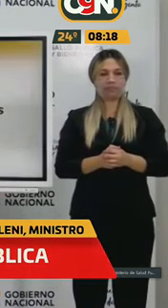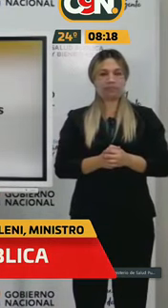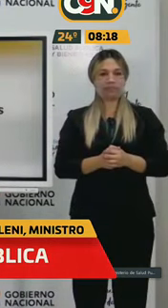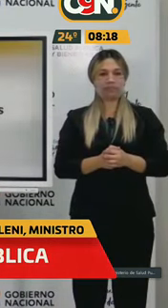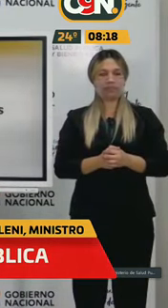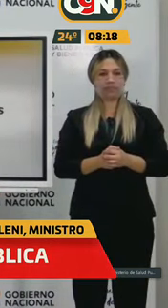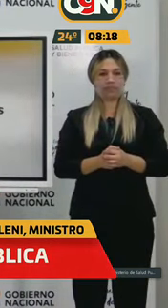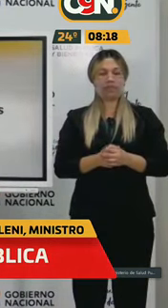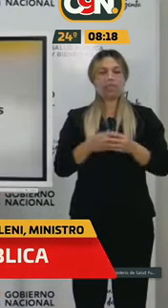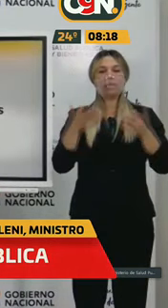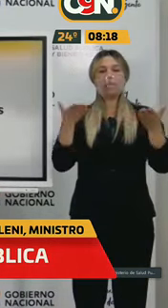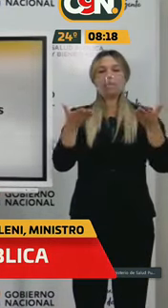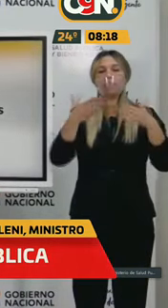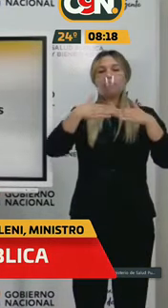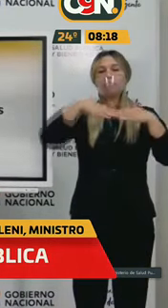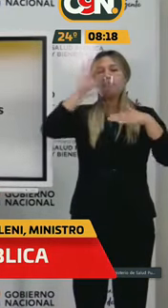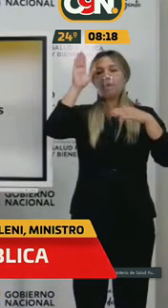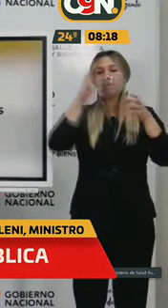está